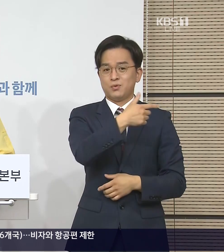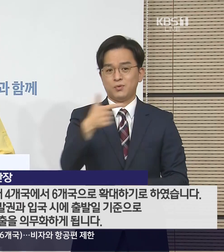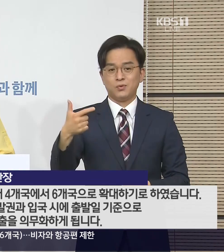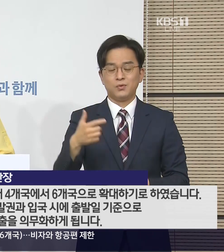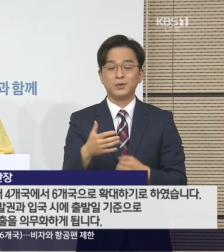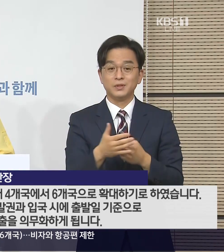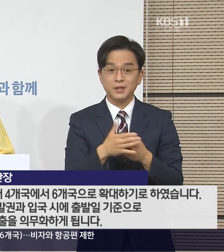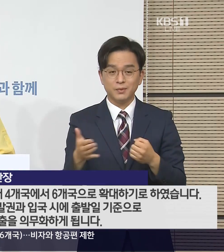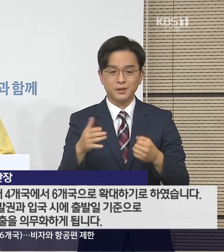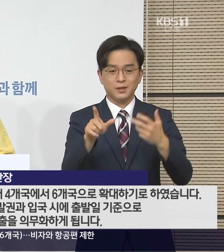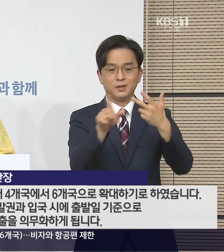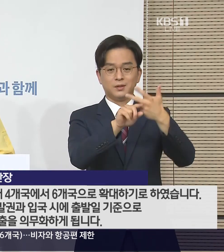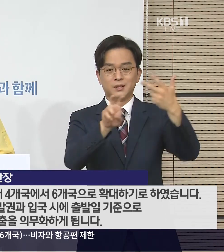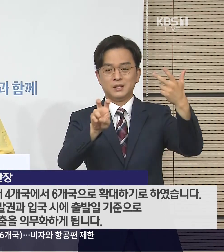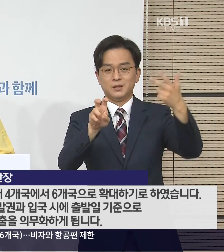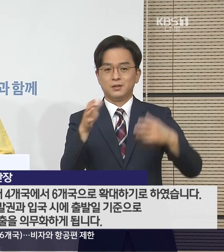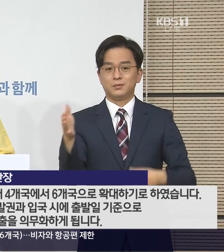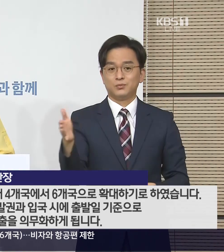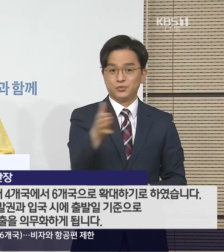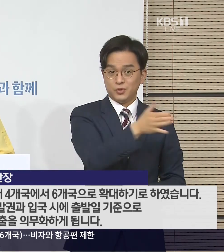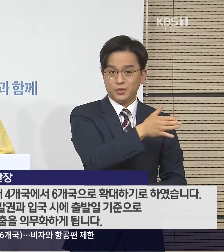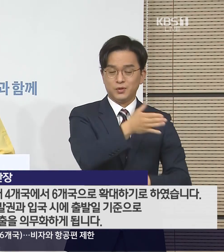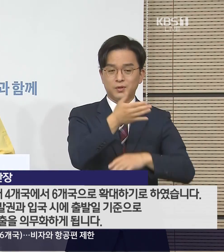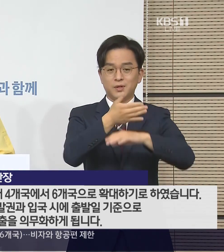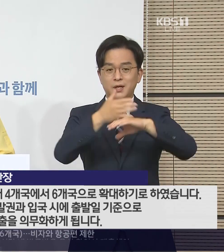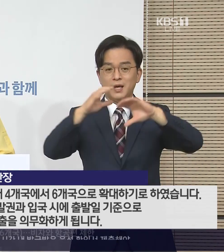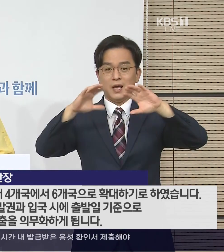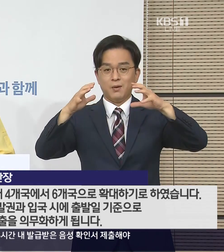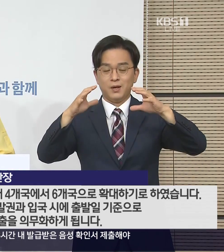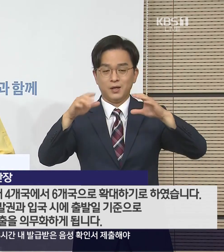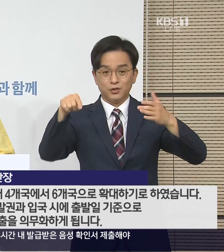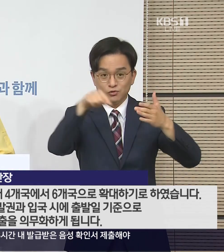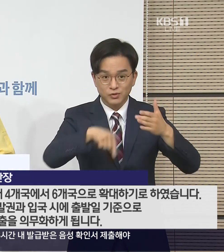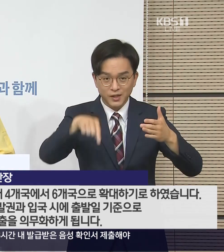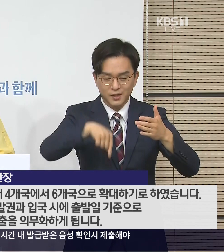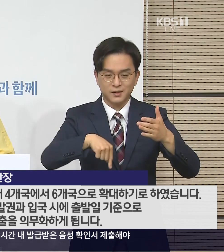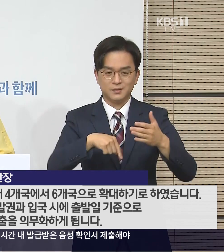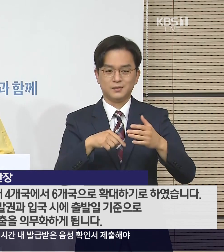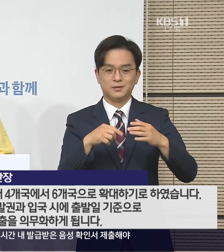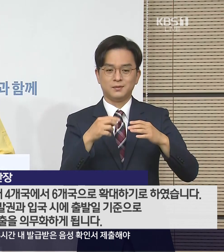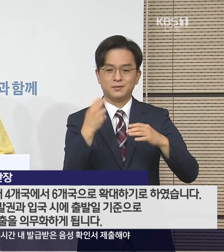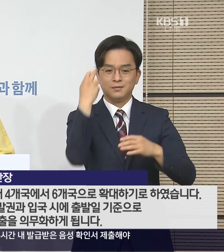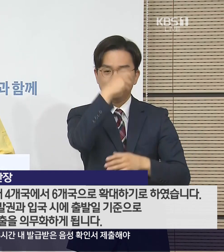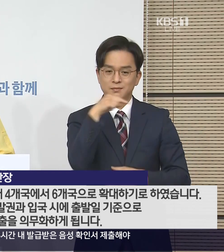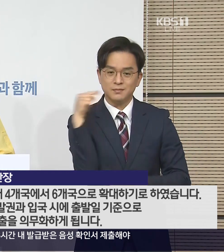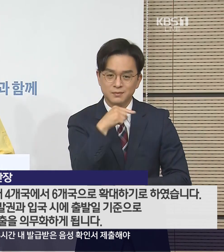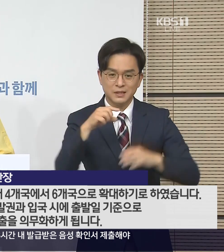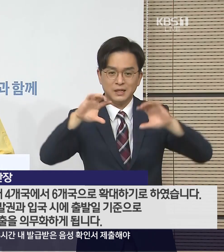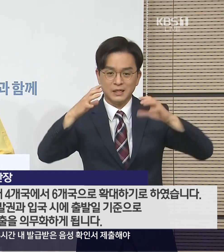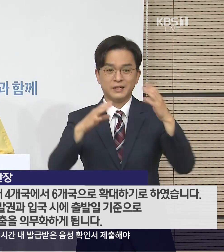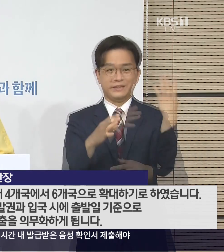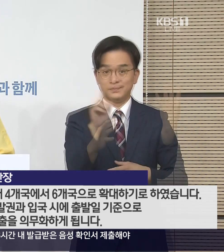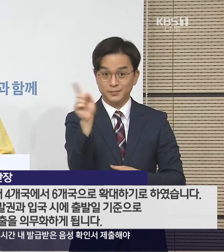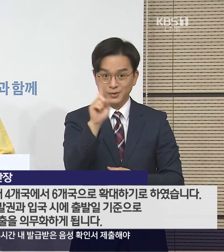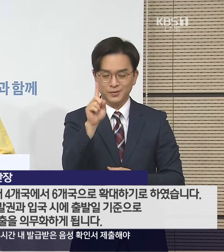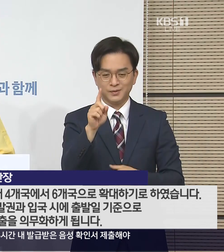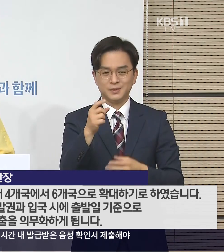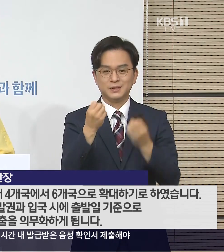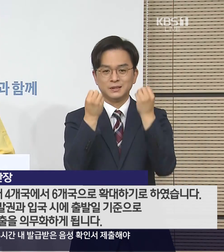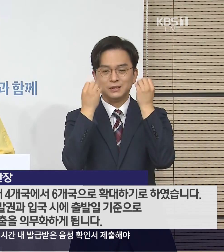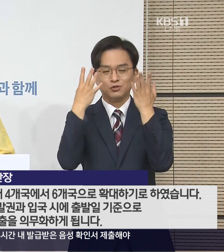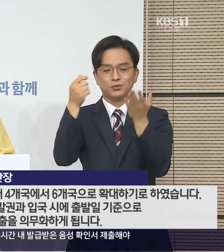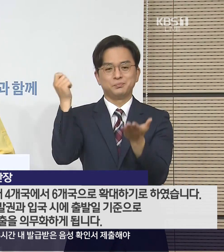7월 20일부터 방역 강화 대상 국가를 현재 4개국에서 6개국으로 확대하기로 하였습니다.